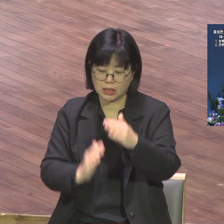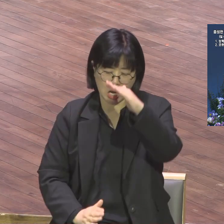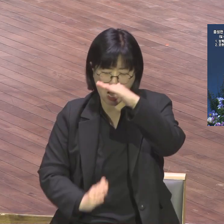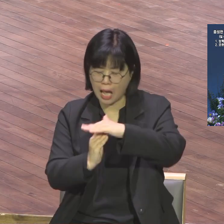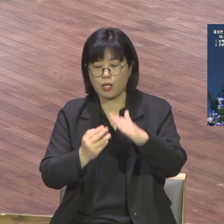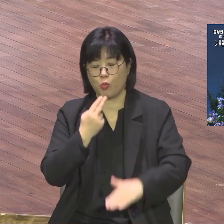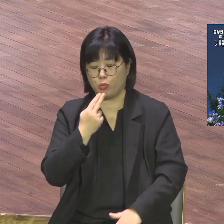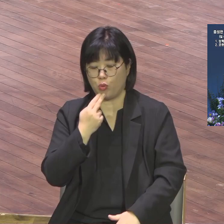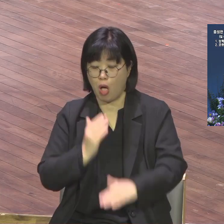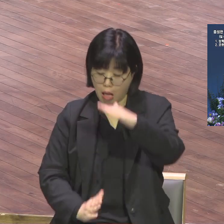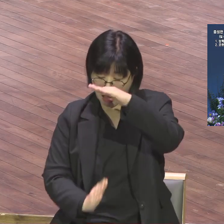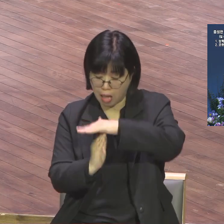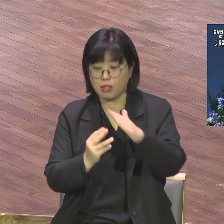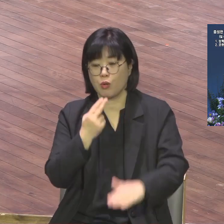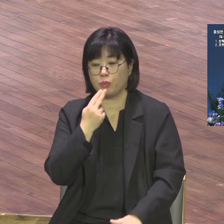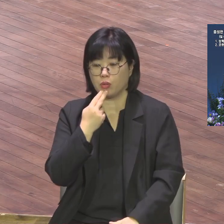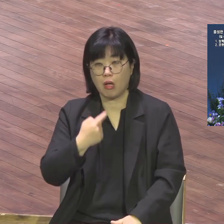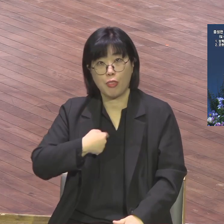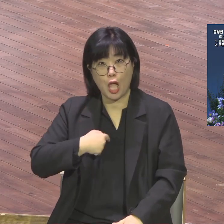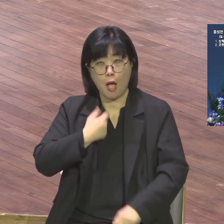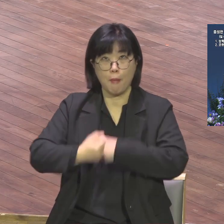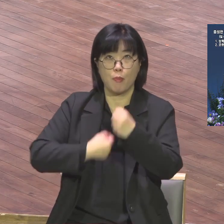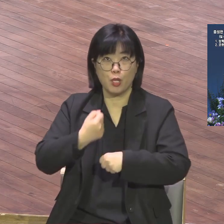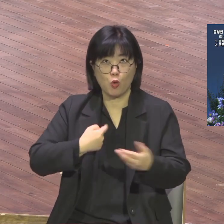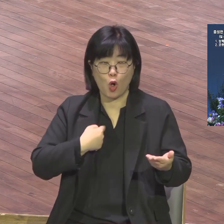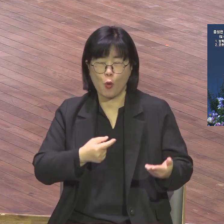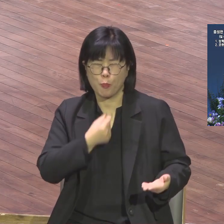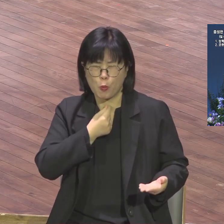살자. 하나님의 스케일.